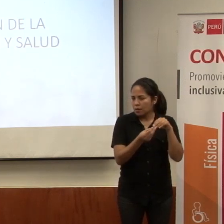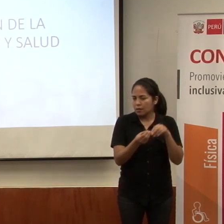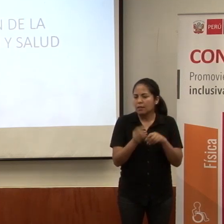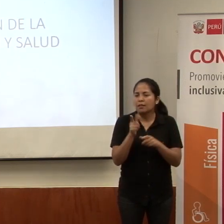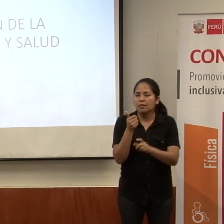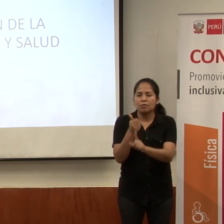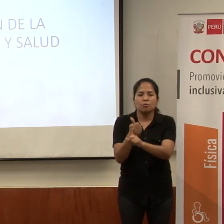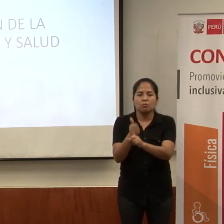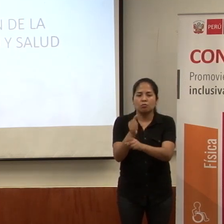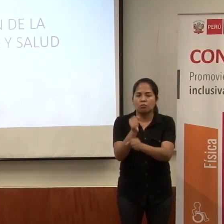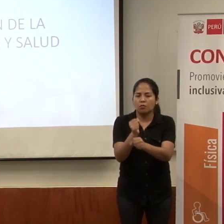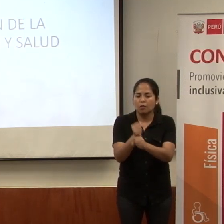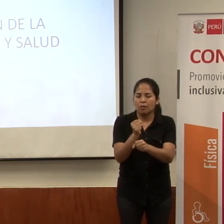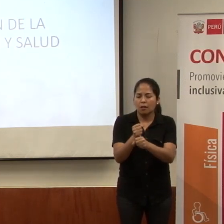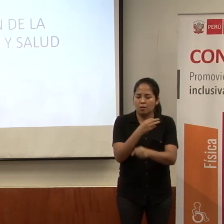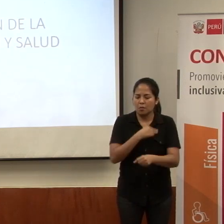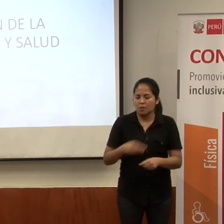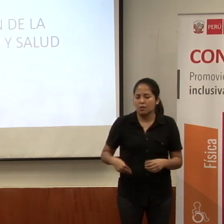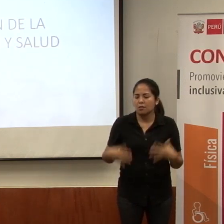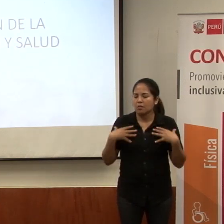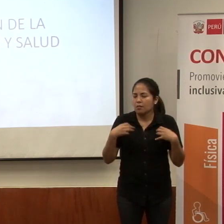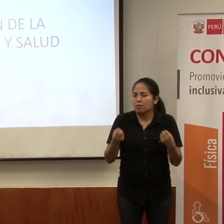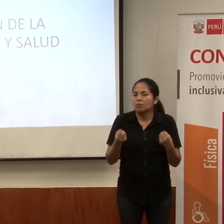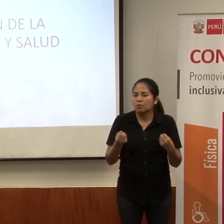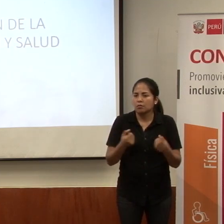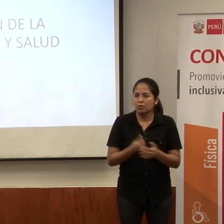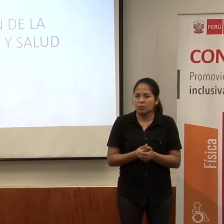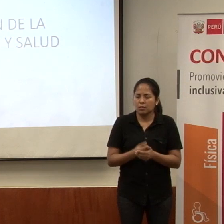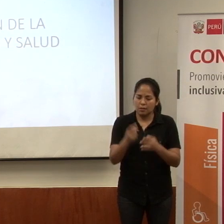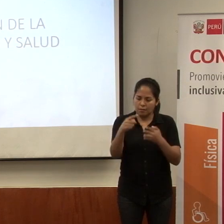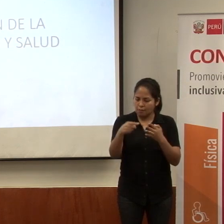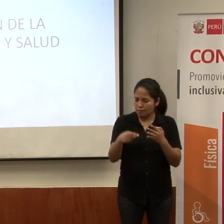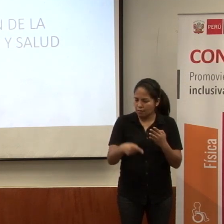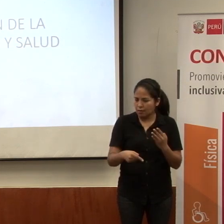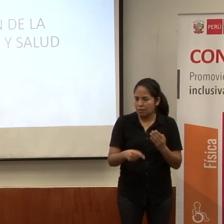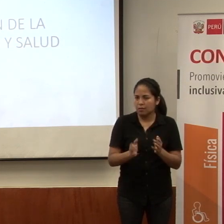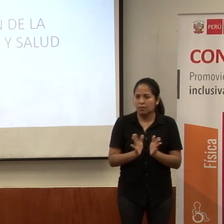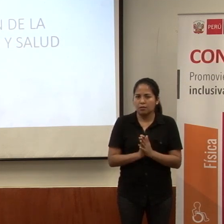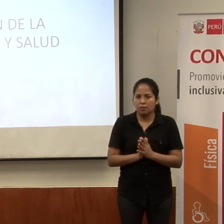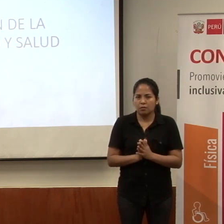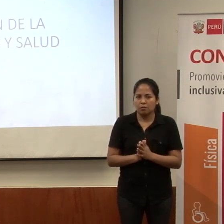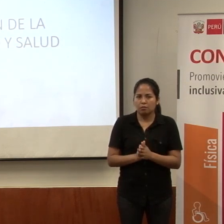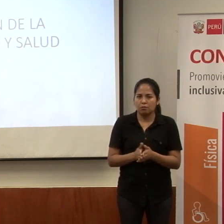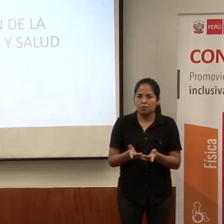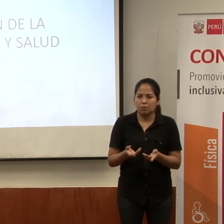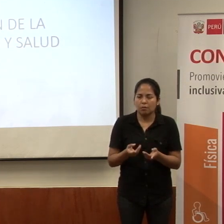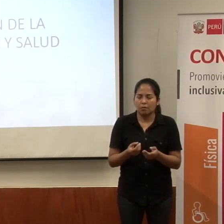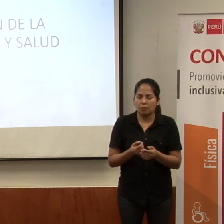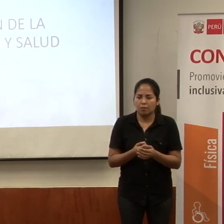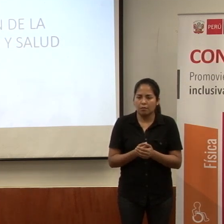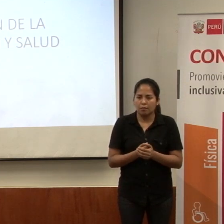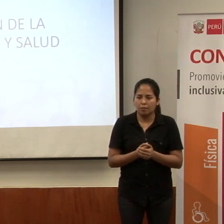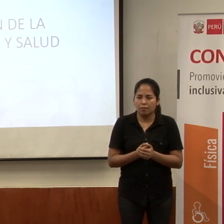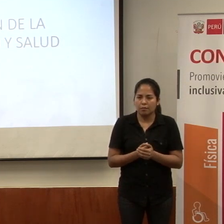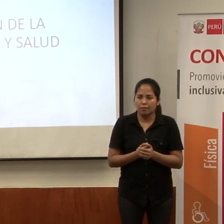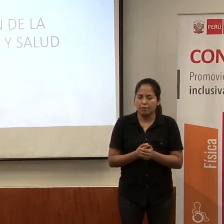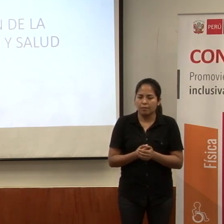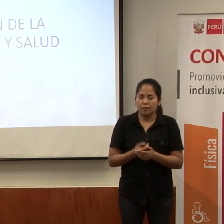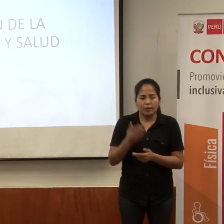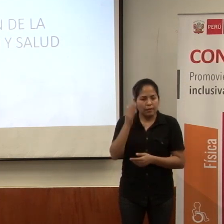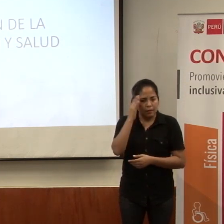Salud en materia de las actividades que le corresponden para el